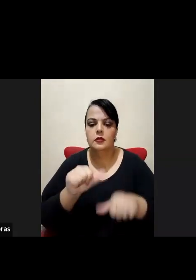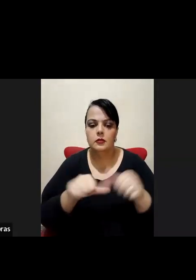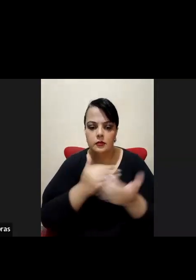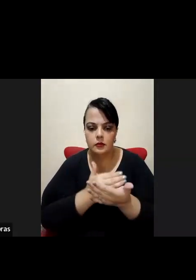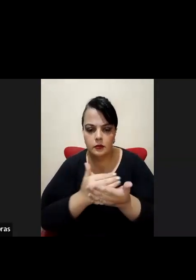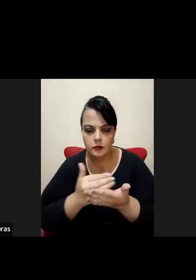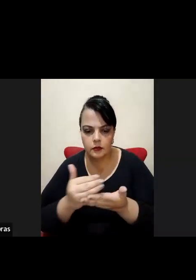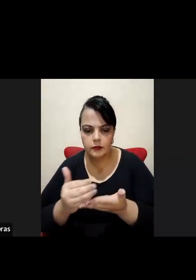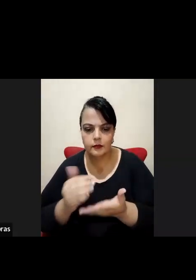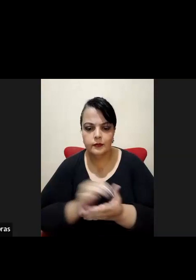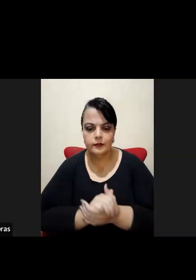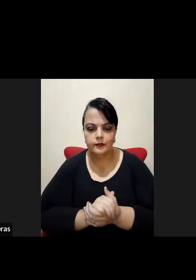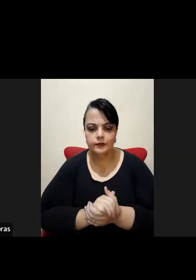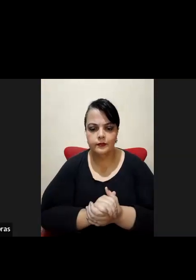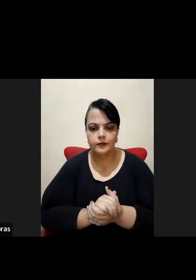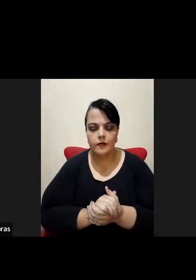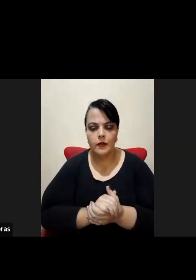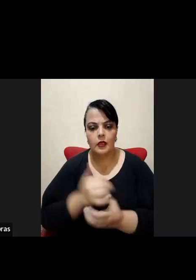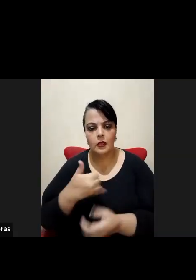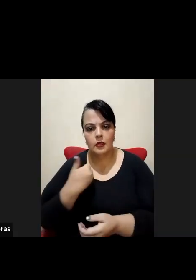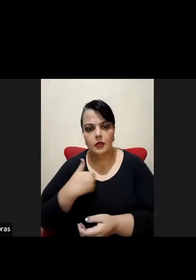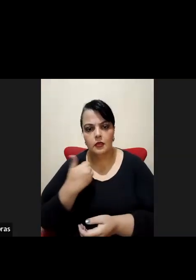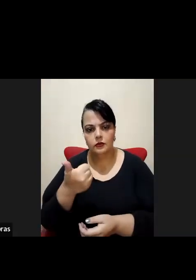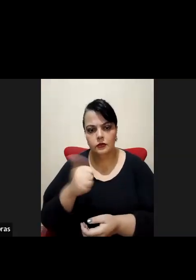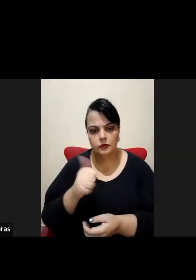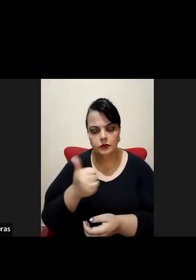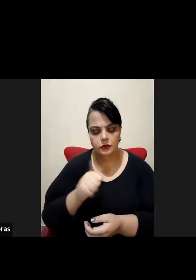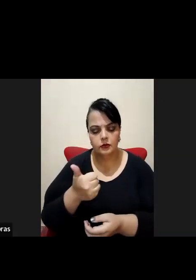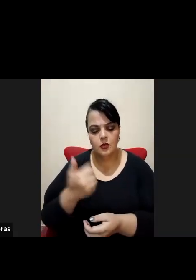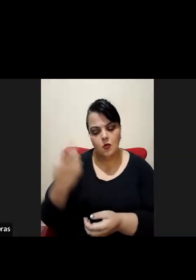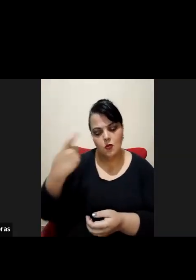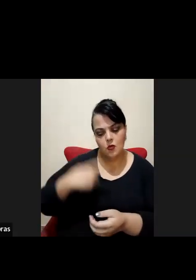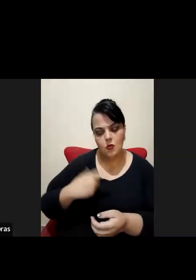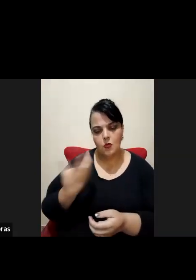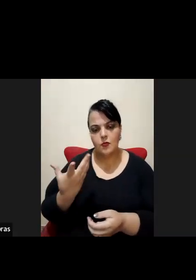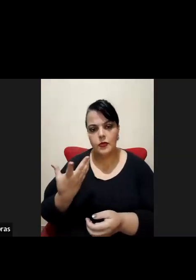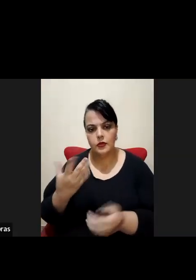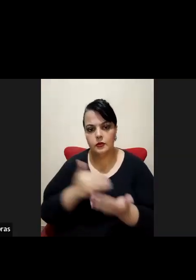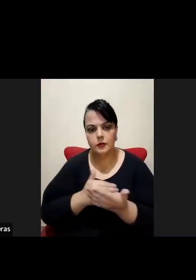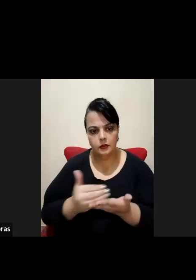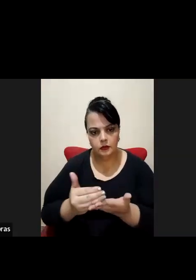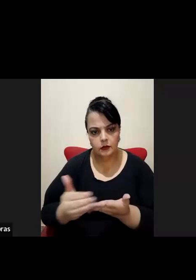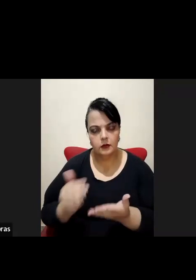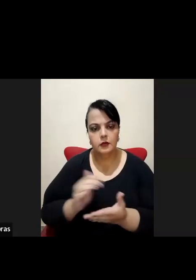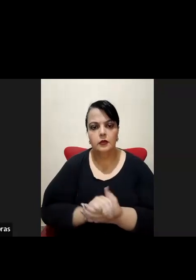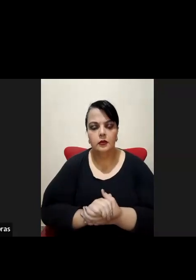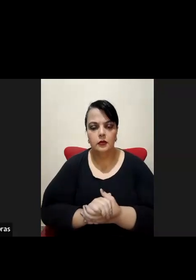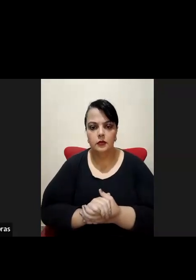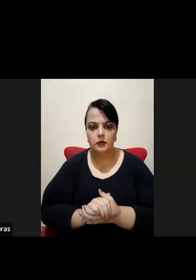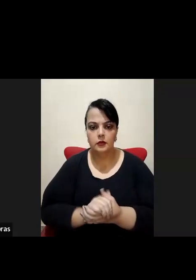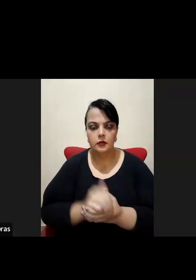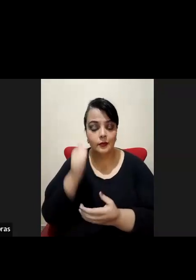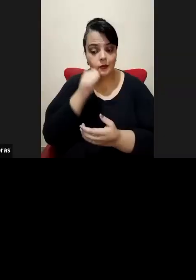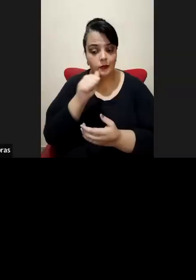gente já percebe que ali por volta dos 11 anos o comportamento já está, sobretudo das meninas,